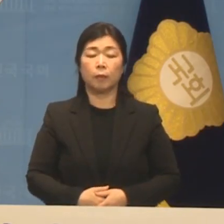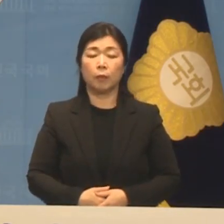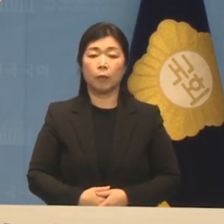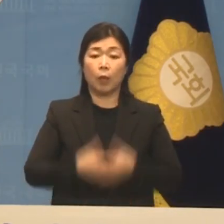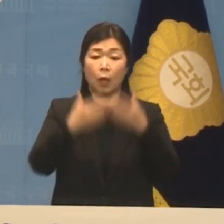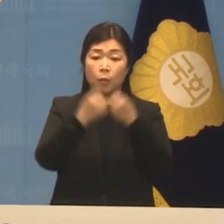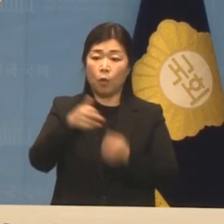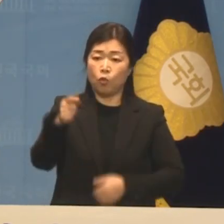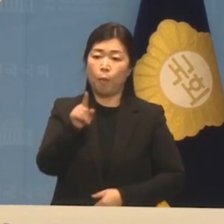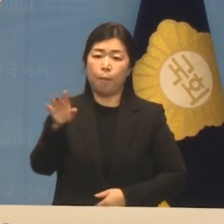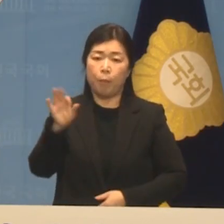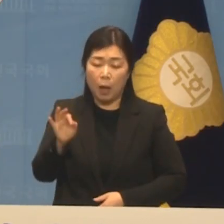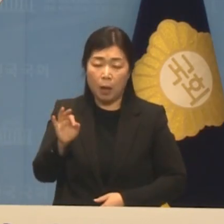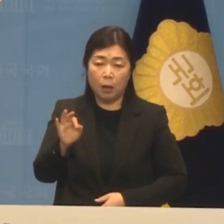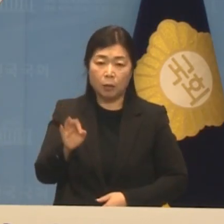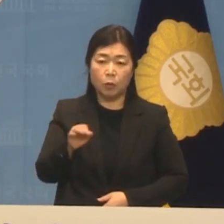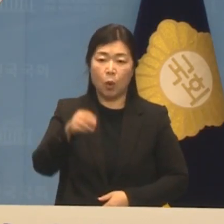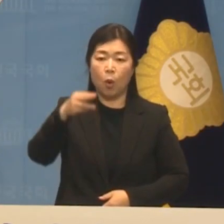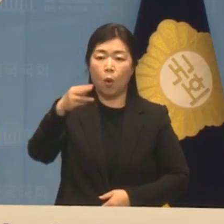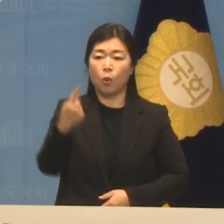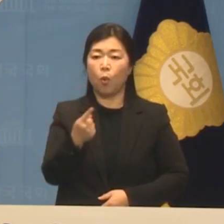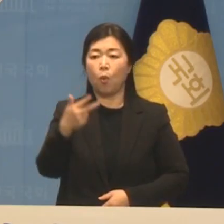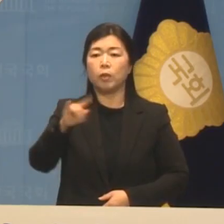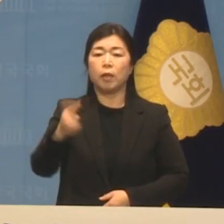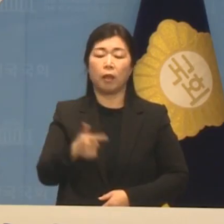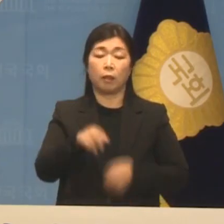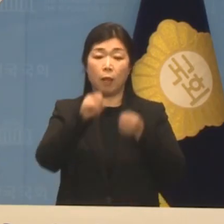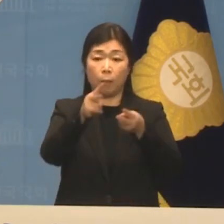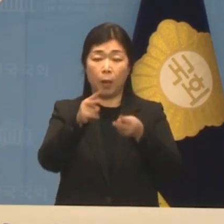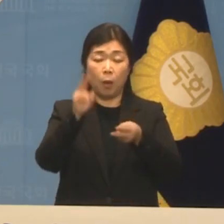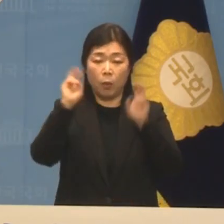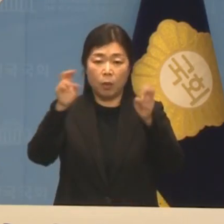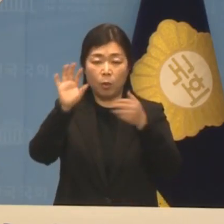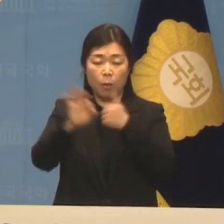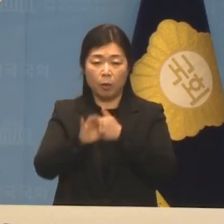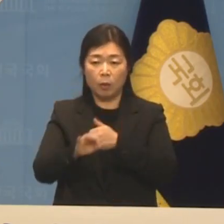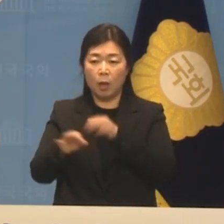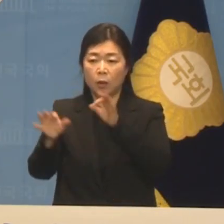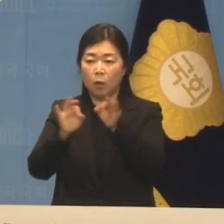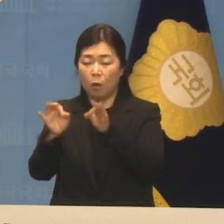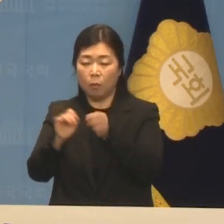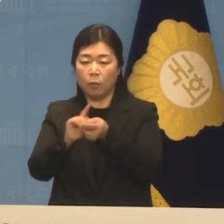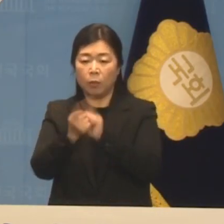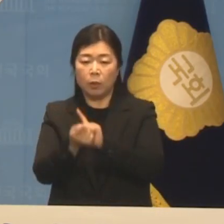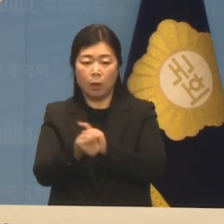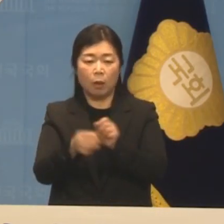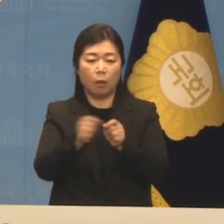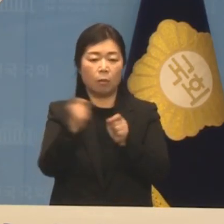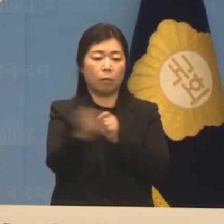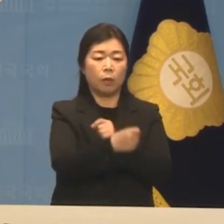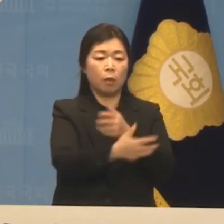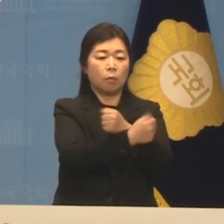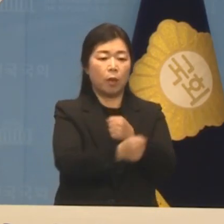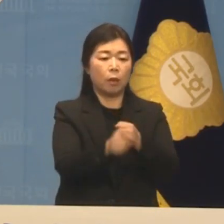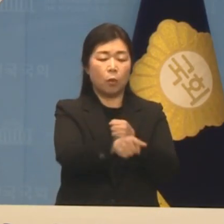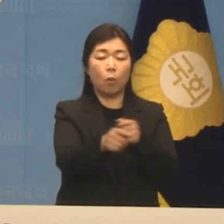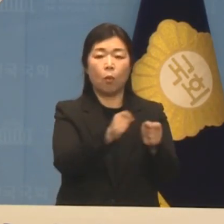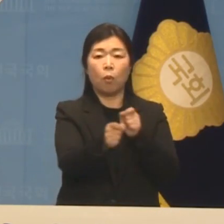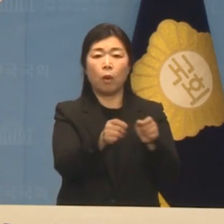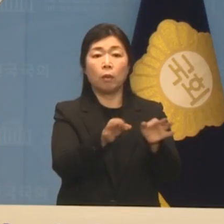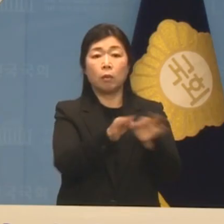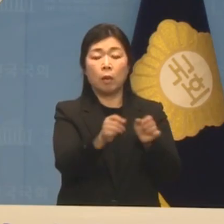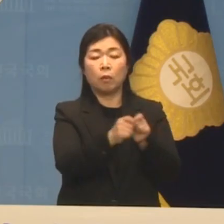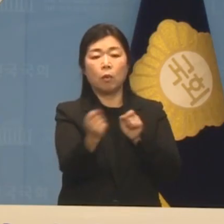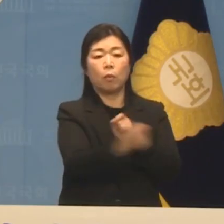쿠팡, 로전택배 등에서는 영업점이 또 다른 영업점에 재위탁을 하는 다단계 위스탁 구조가 횡행하고 있으며